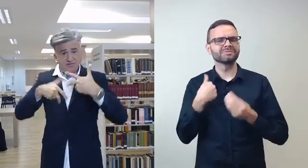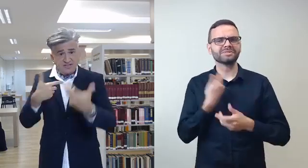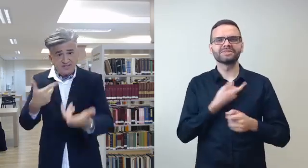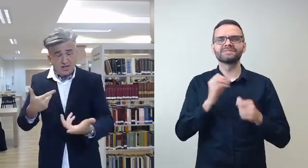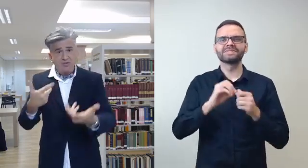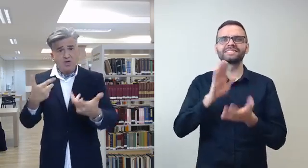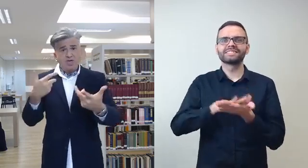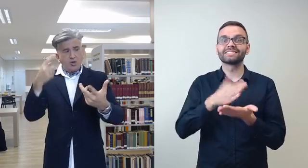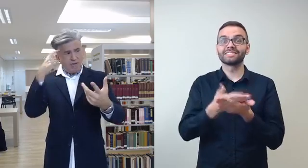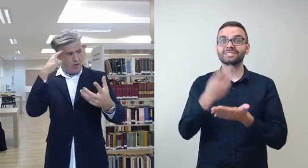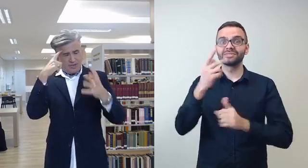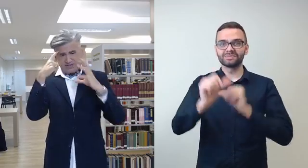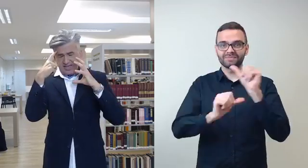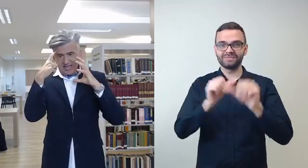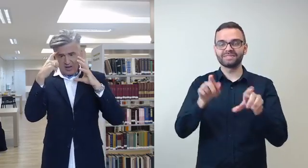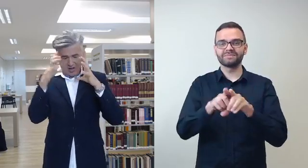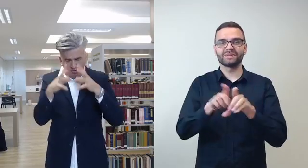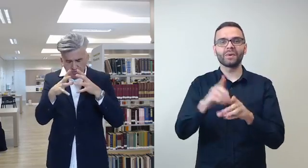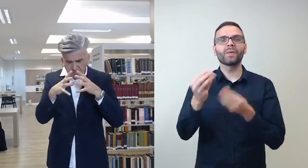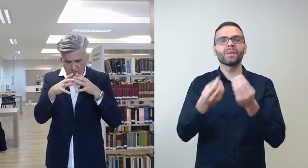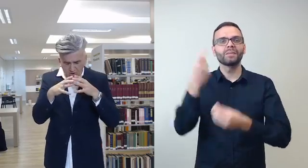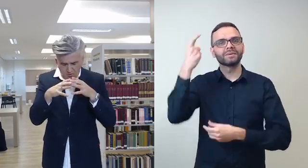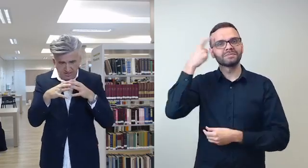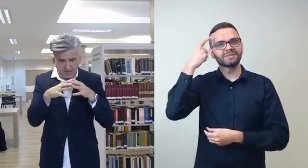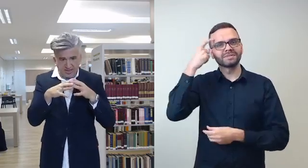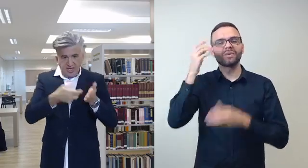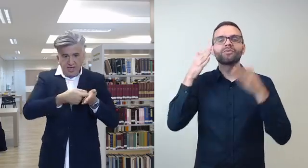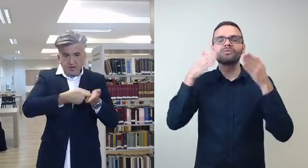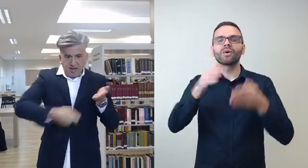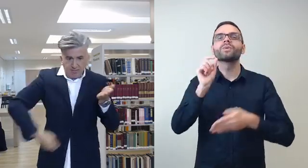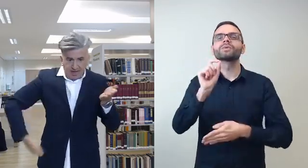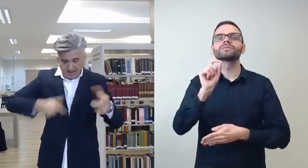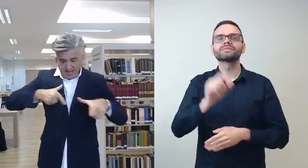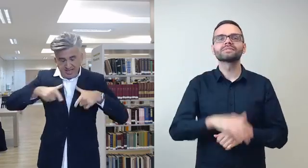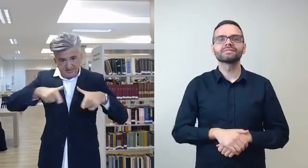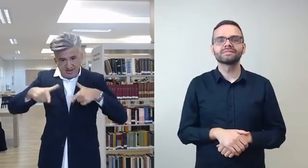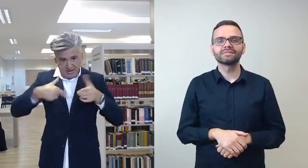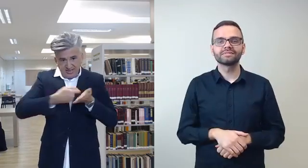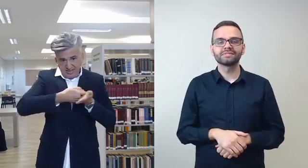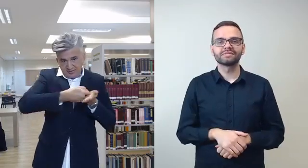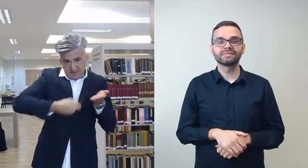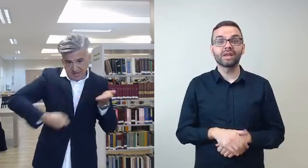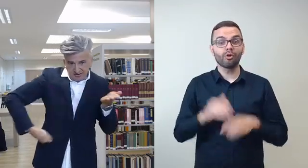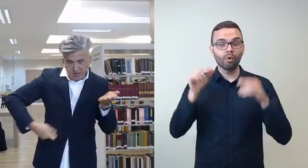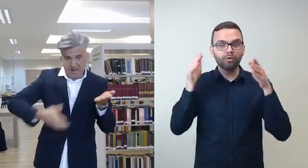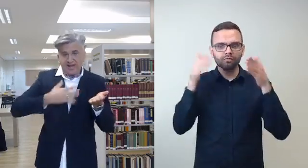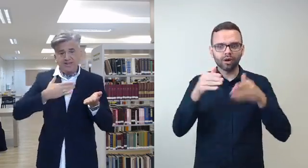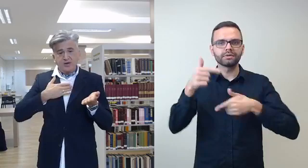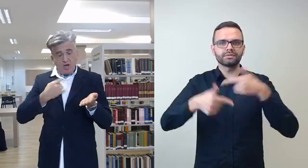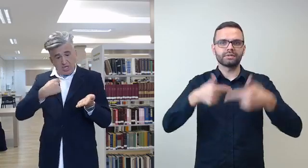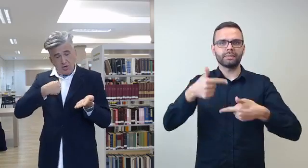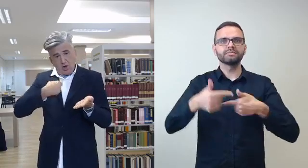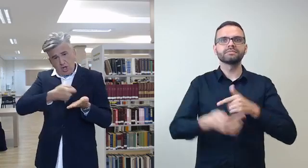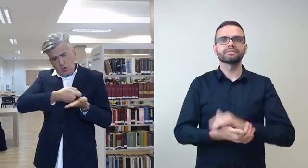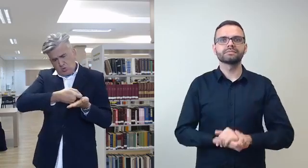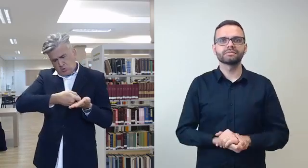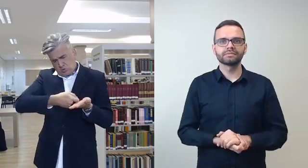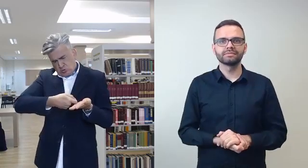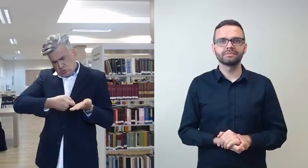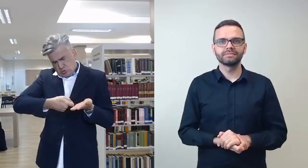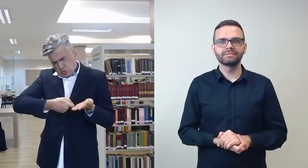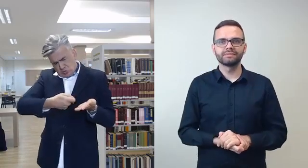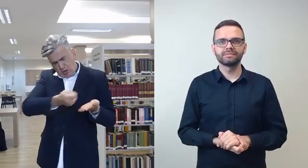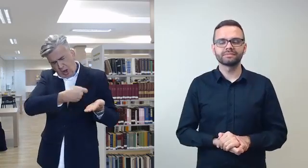outra versão. Como é que eu pensaria? Qual é o foco aqui? É o trabalho, nem é esse trabalho aqui, ó, trabalho escolar, né? Então, ó, eu, ó,